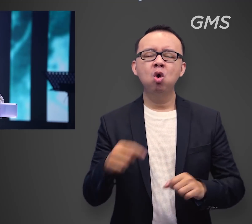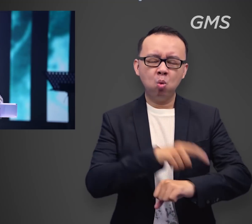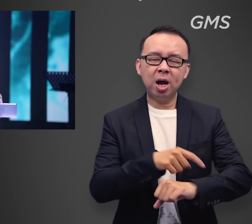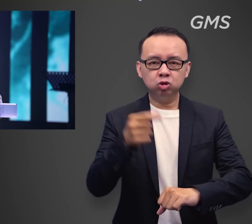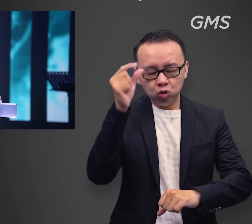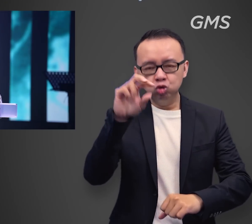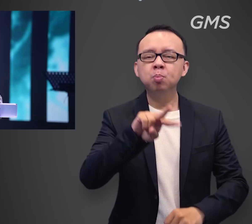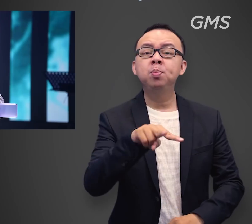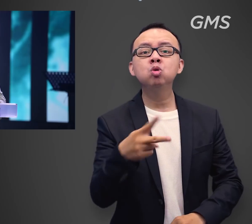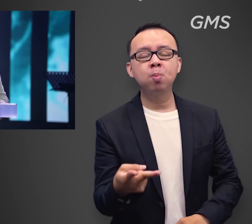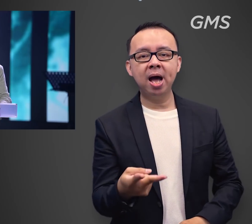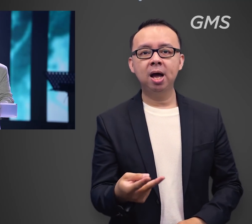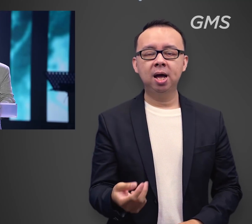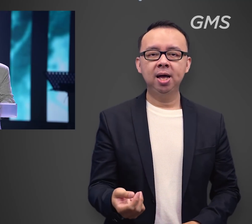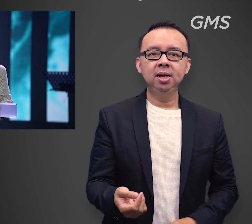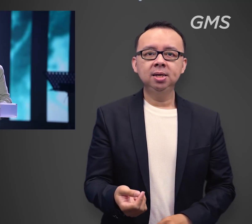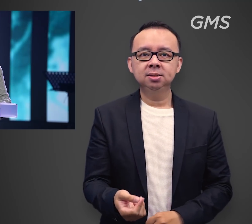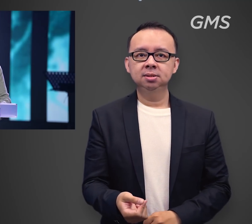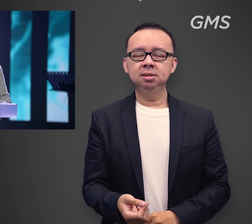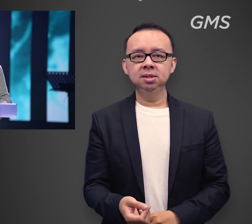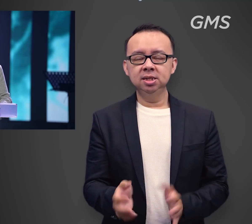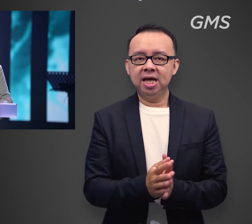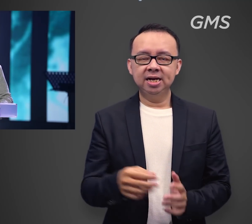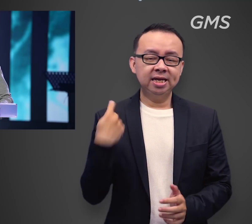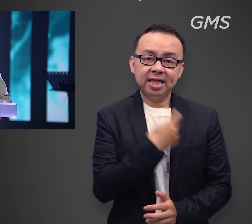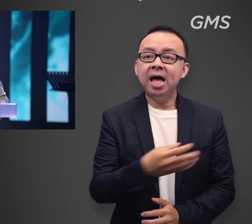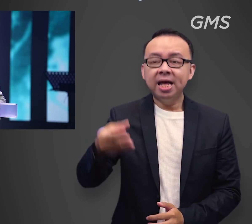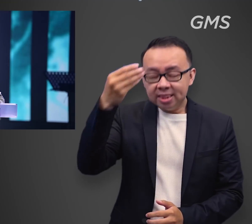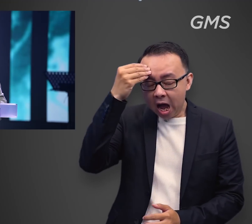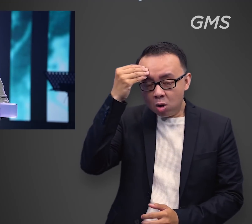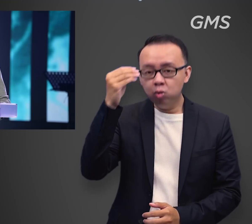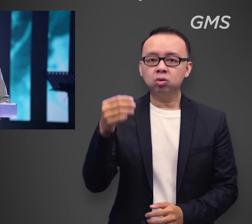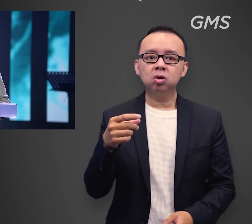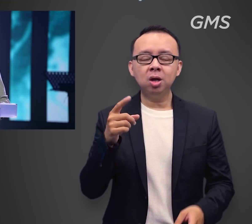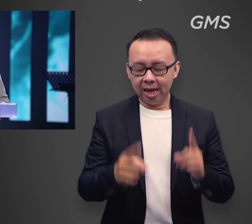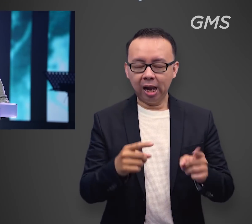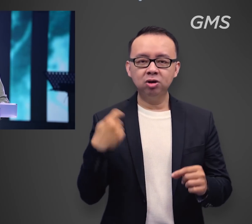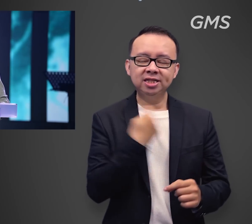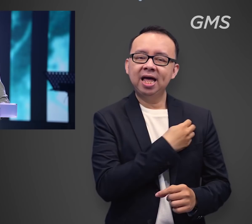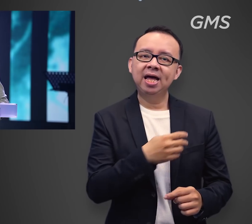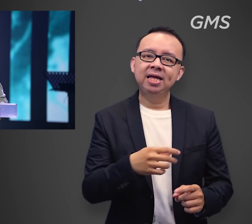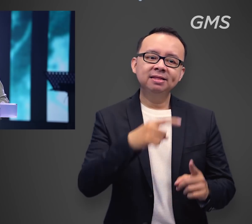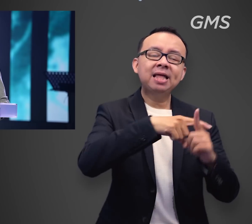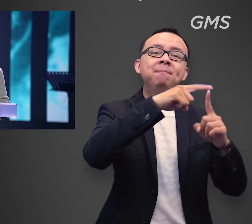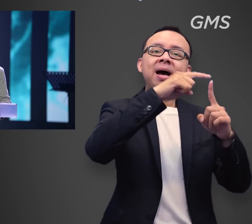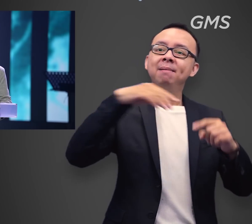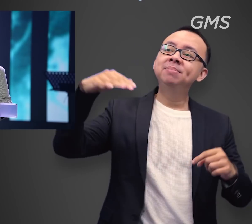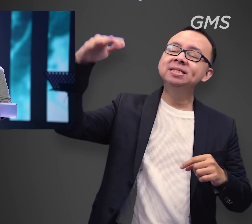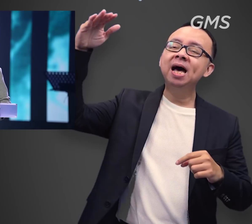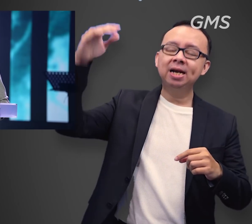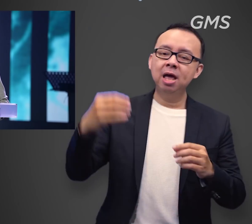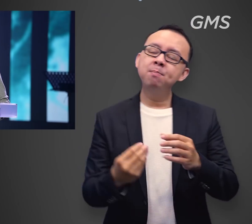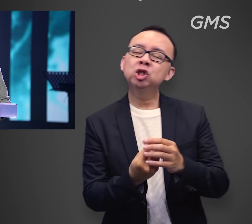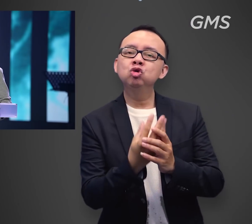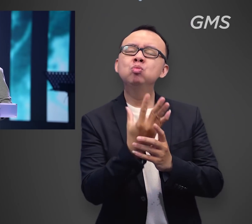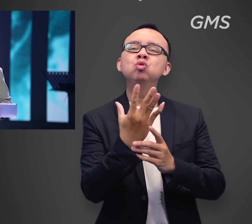ketika Anda konflik itu justru membuat kita tahu bahwa kita semakin dewasa. Begitu konflik ingat ini waktunya aku bertumbuh.